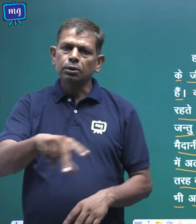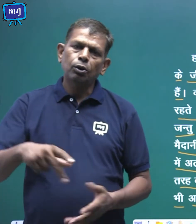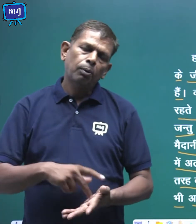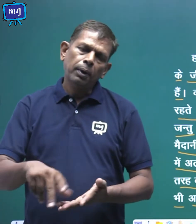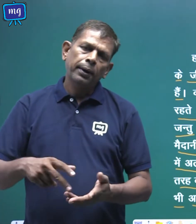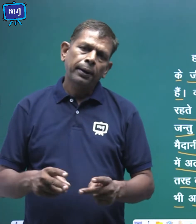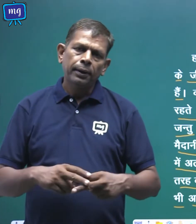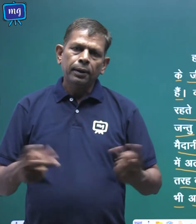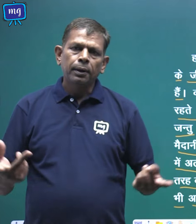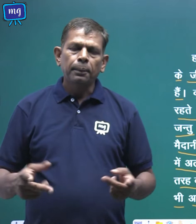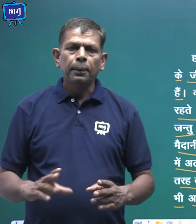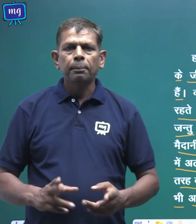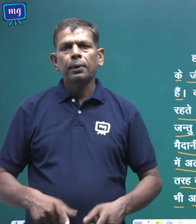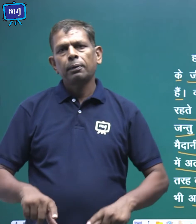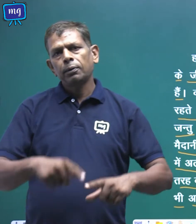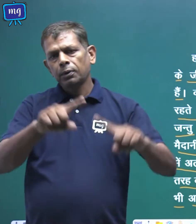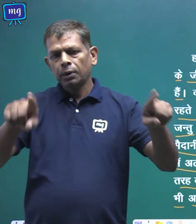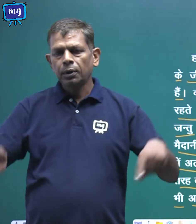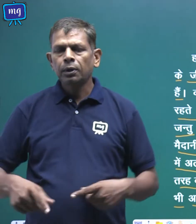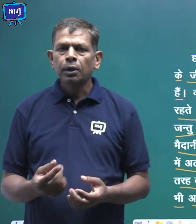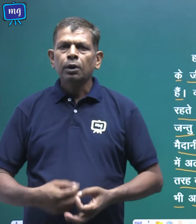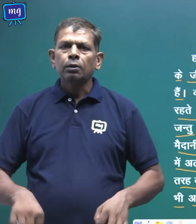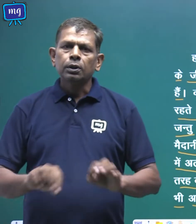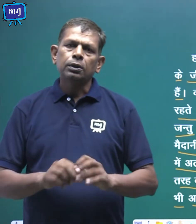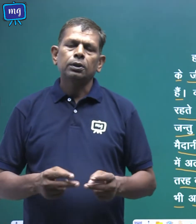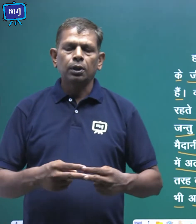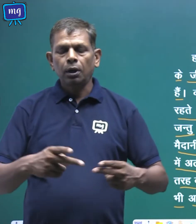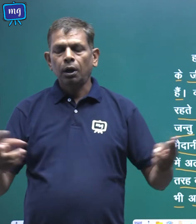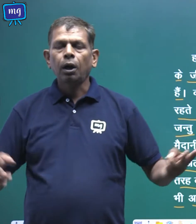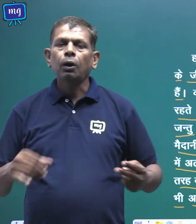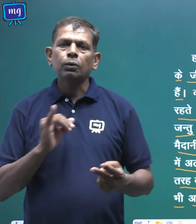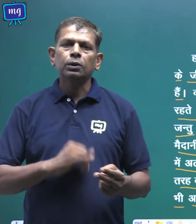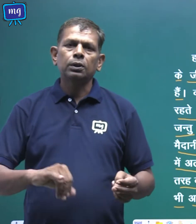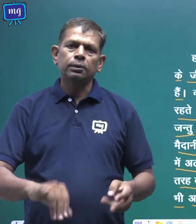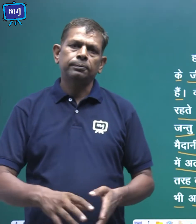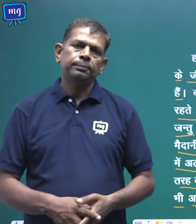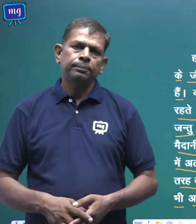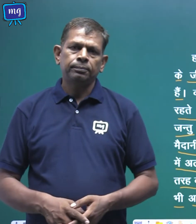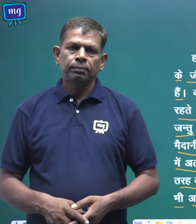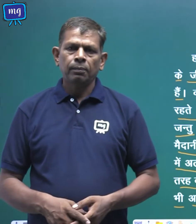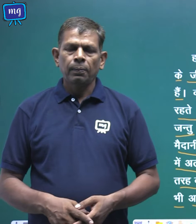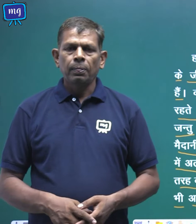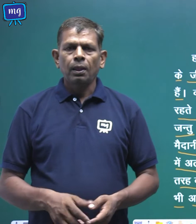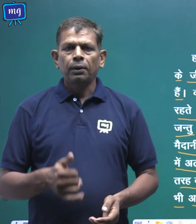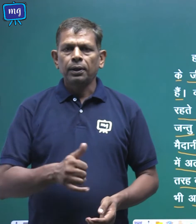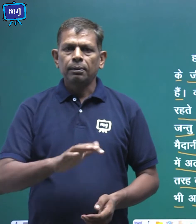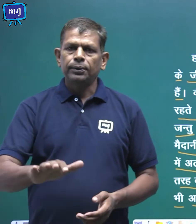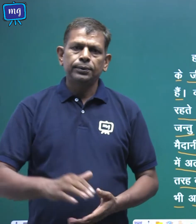पेड़ पौधों की आकृति विशेषताएं अलग अलग होती हैं। ठीक है